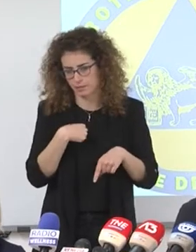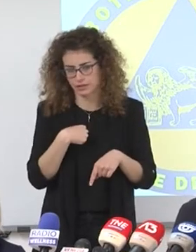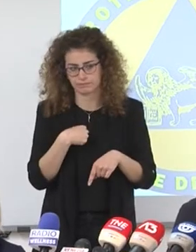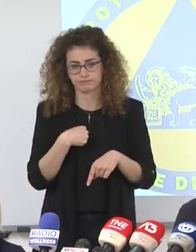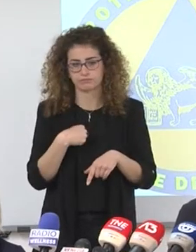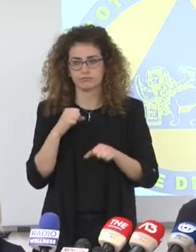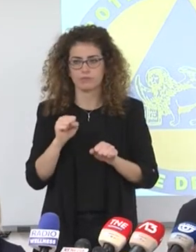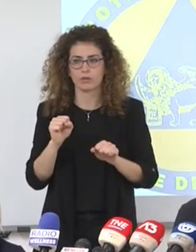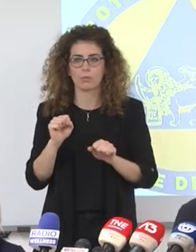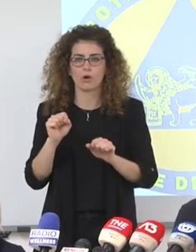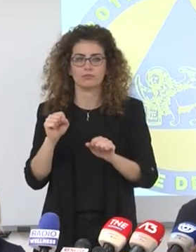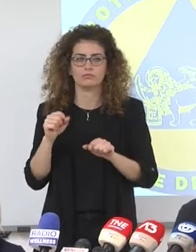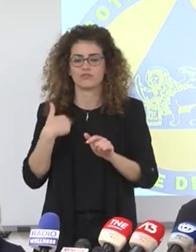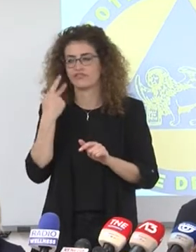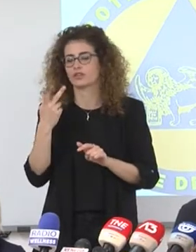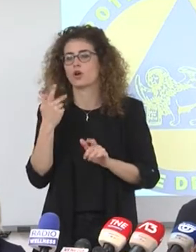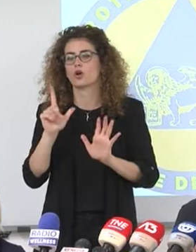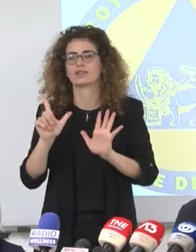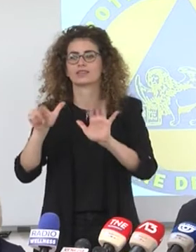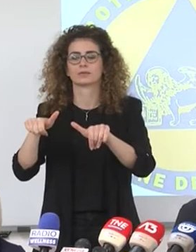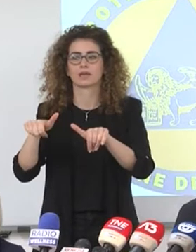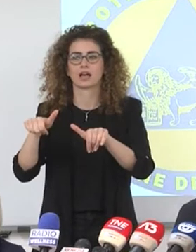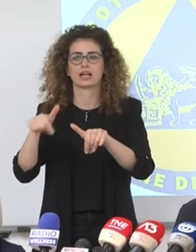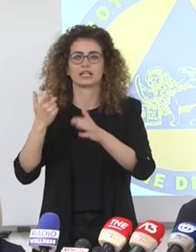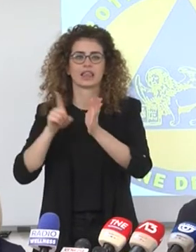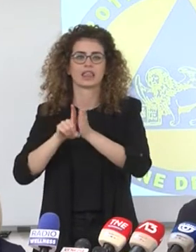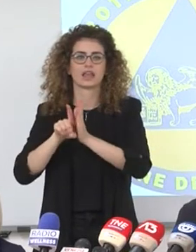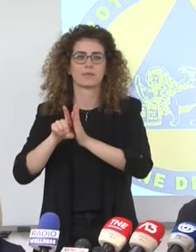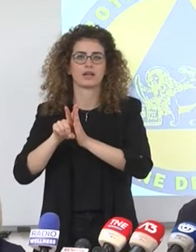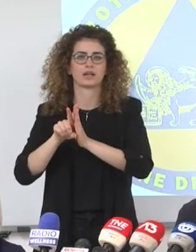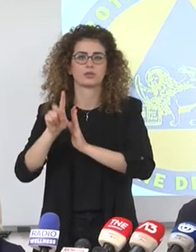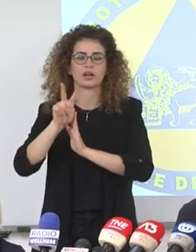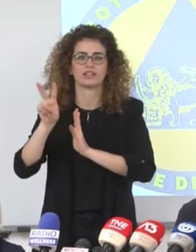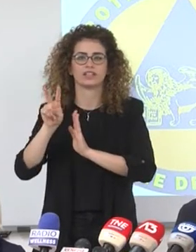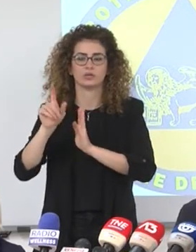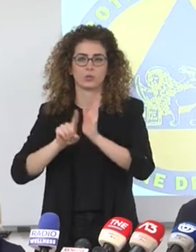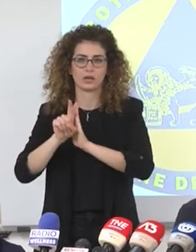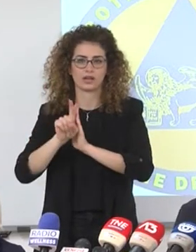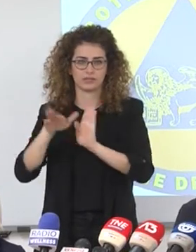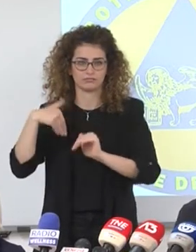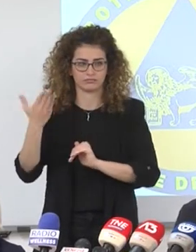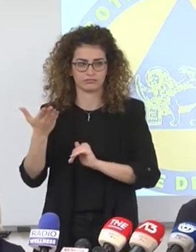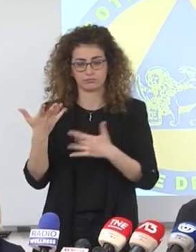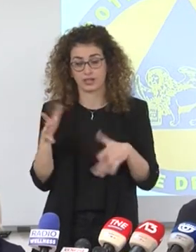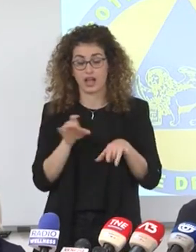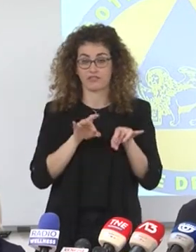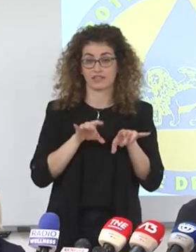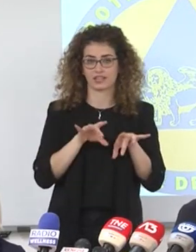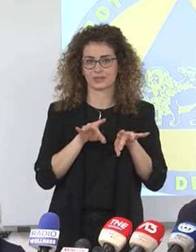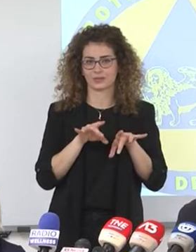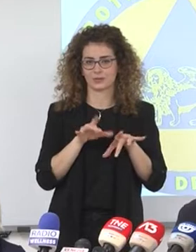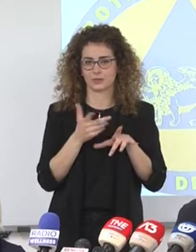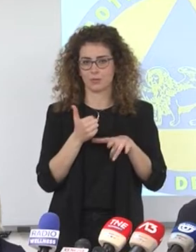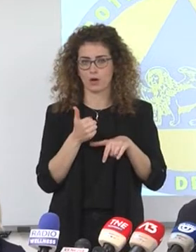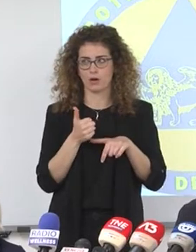anche a temperature, ho visto la prossima settimana c'è già una media di giorno di oltre 22 gradi, insomma il virus qualche